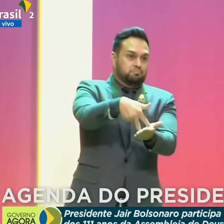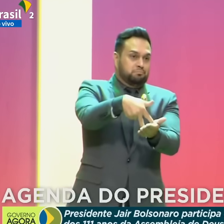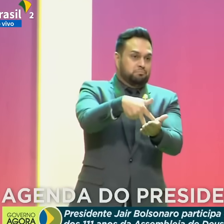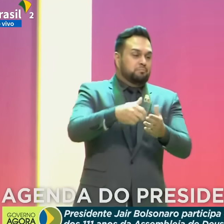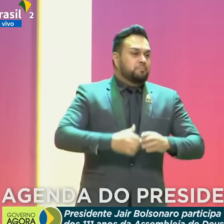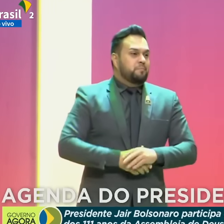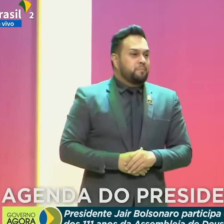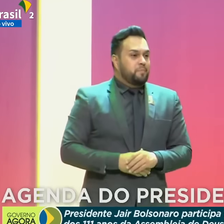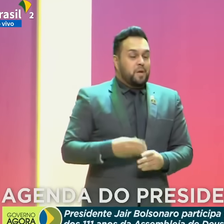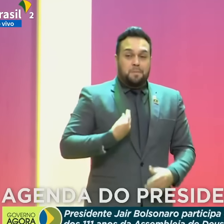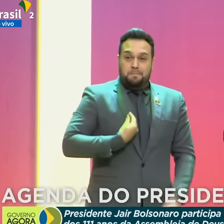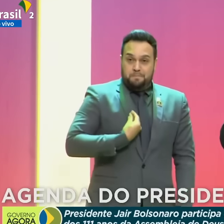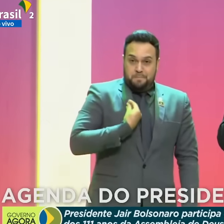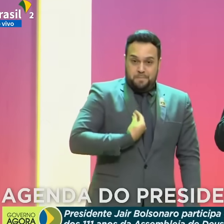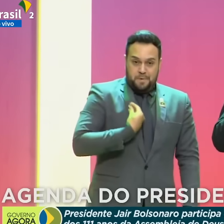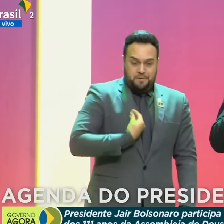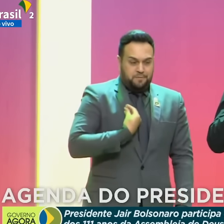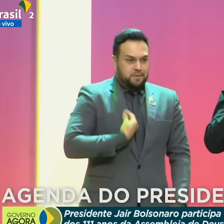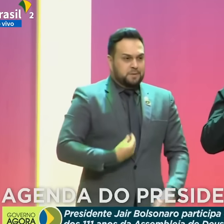A minha vida